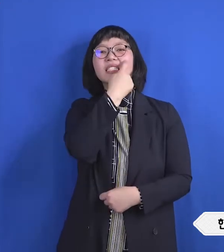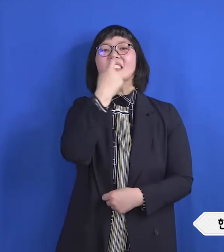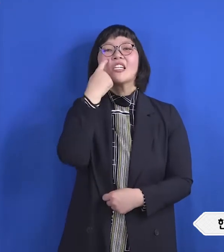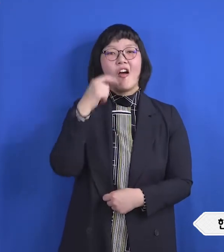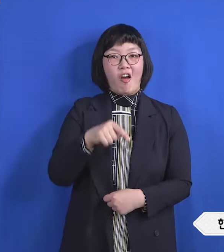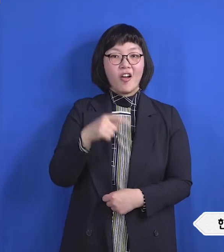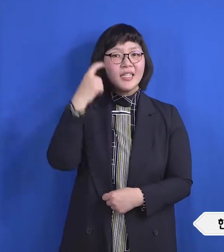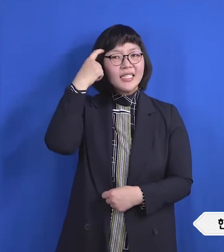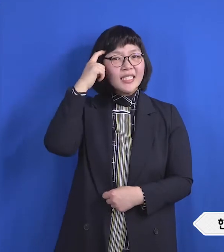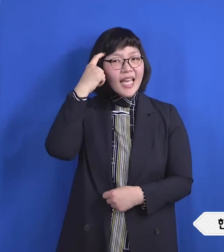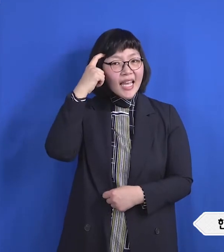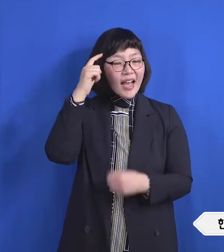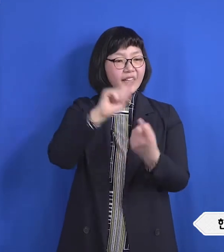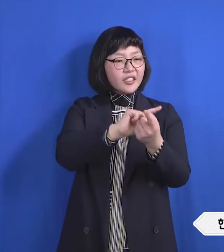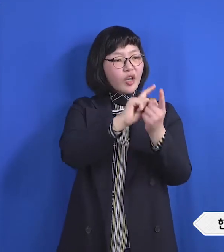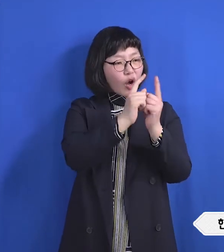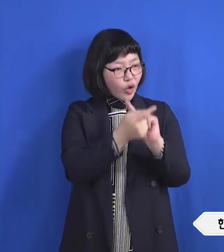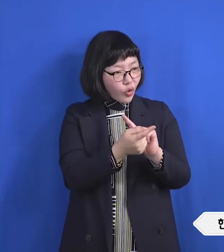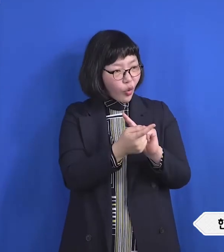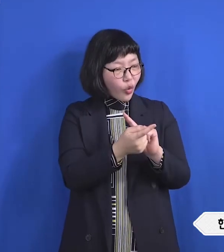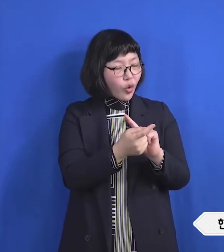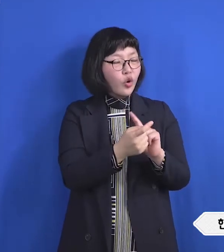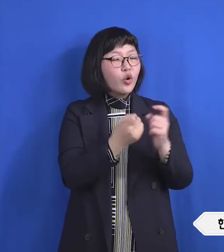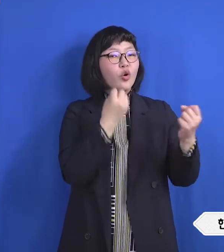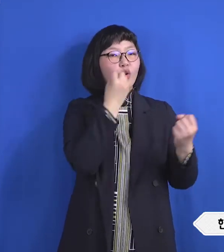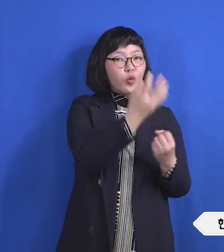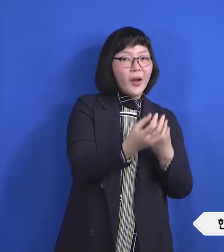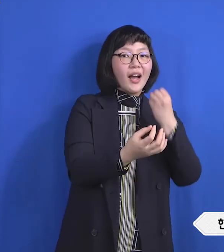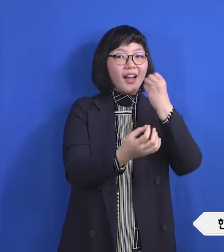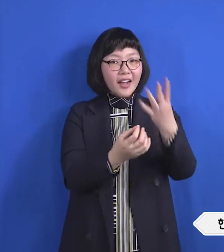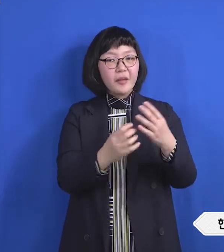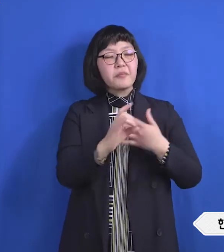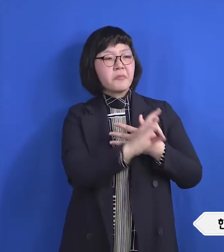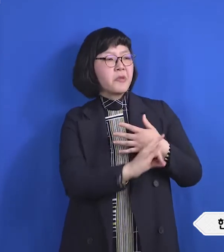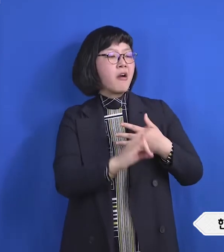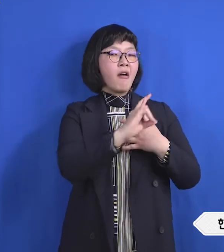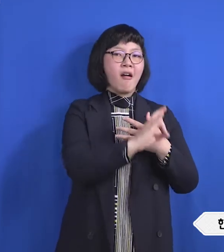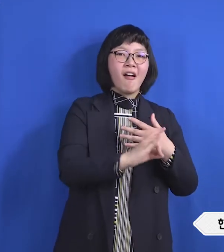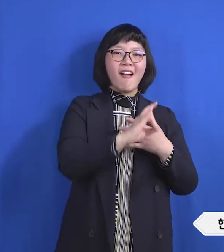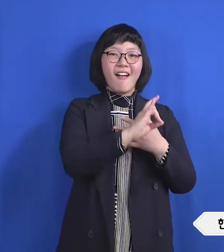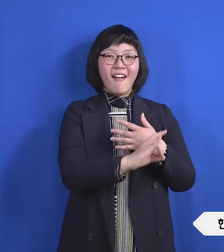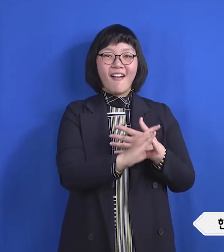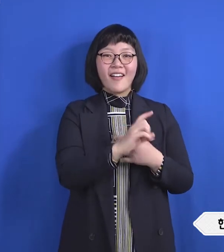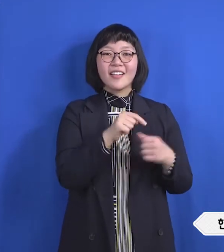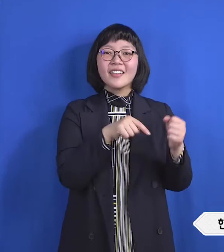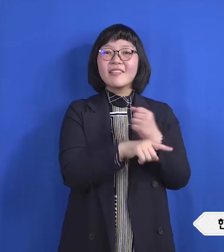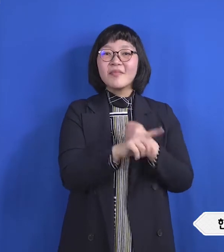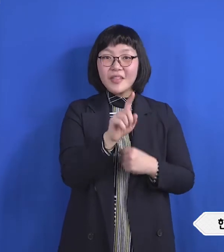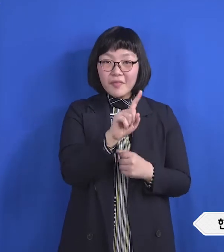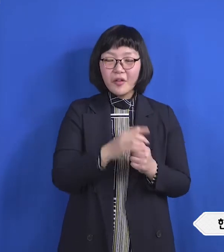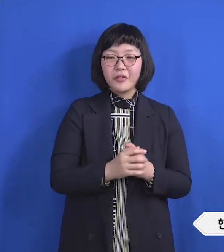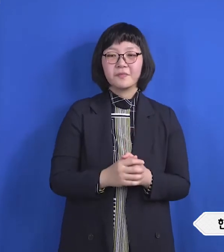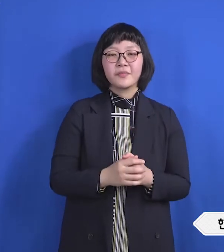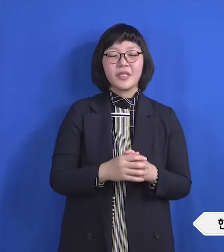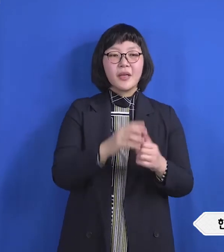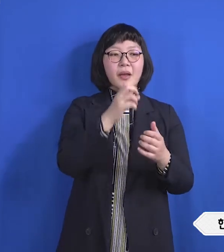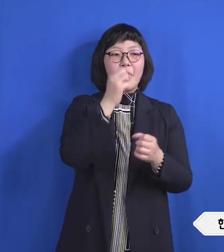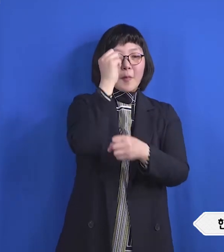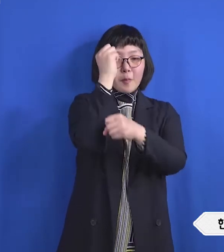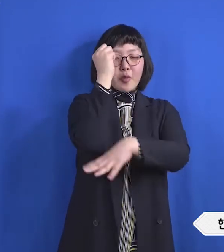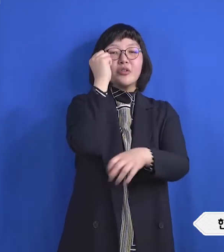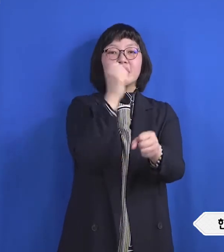그 생각들이 서로 혹은 고발하며 혹은 변명하여 했습니다. 인간 본성의 법을